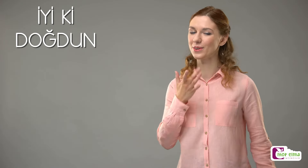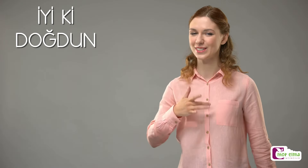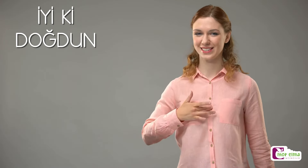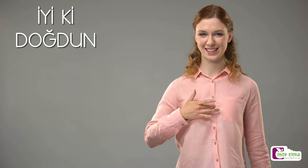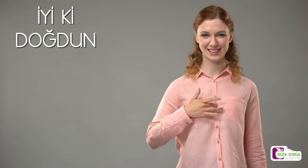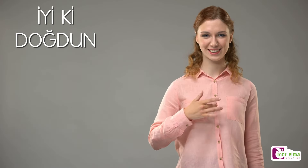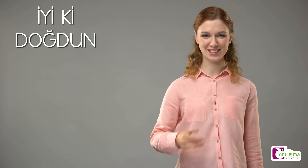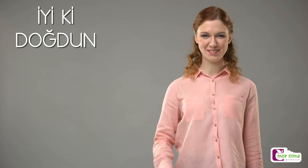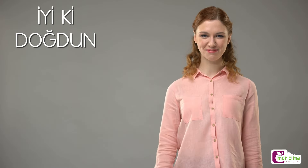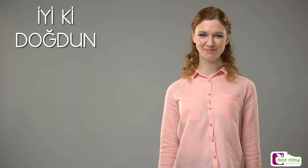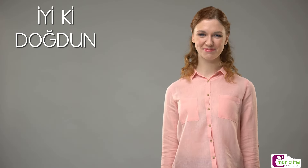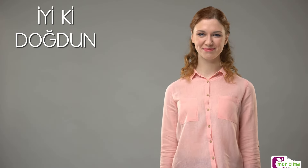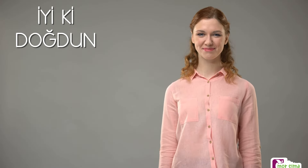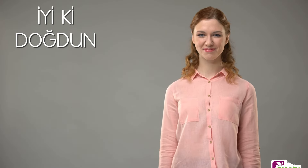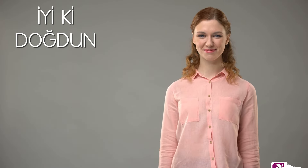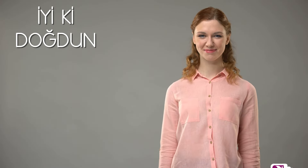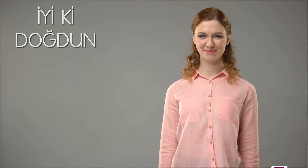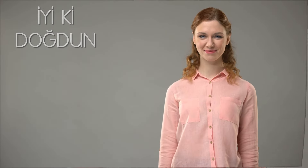İyi ki doğdun.